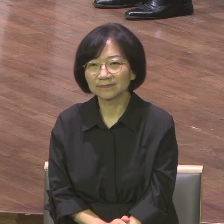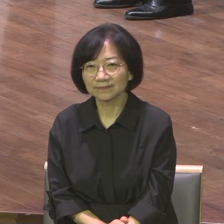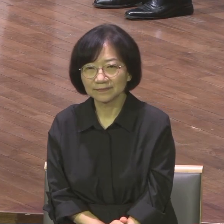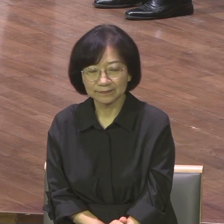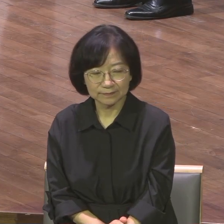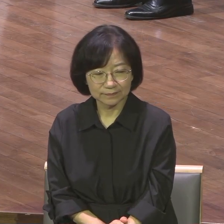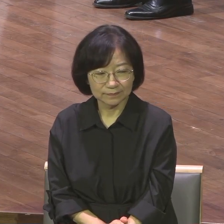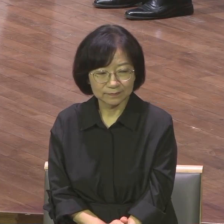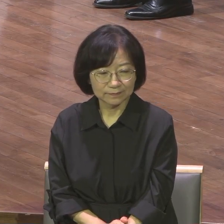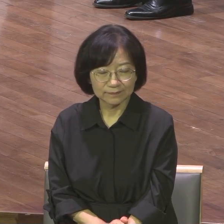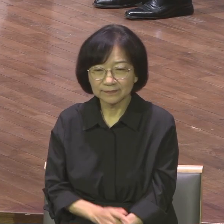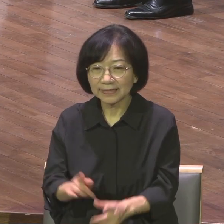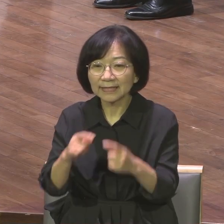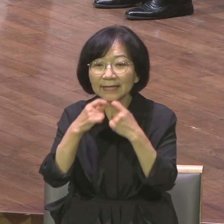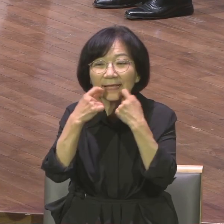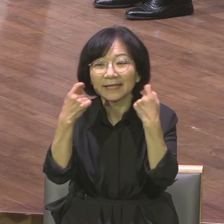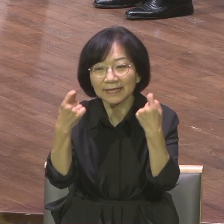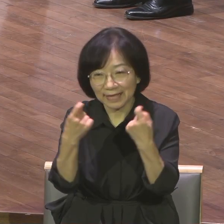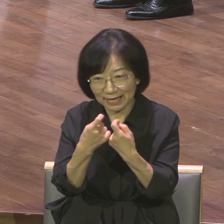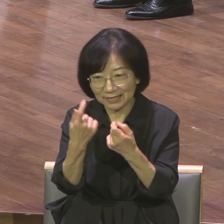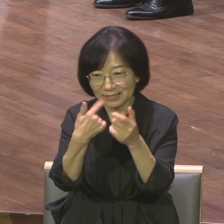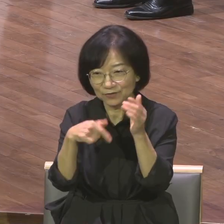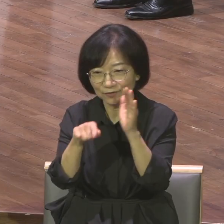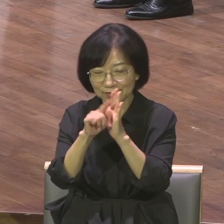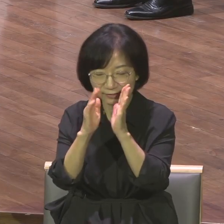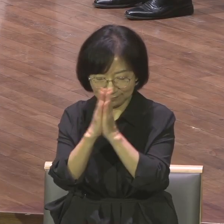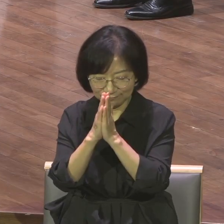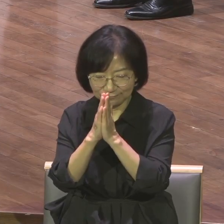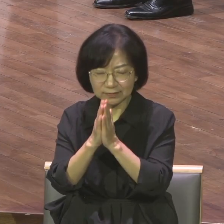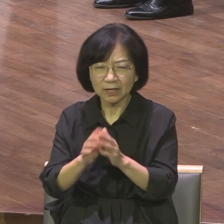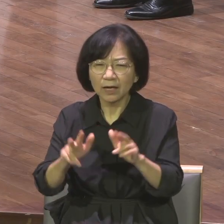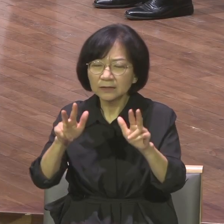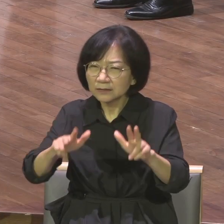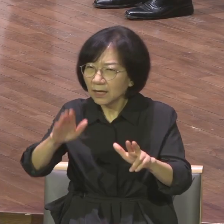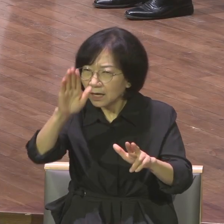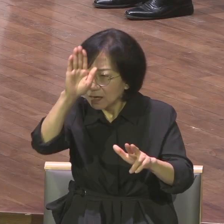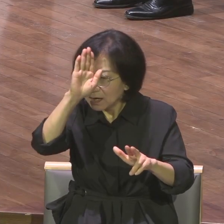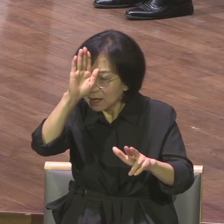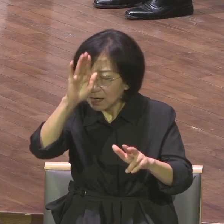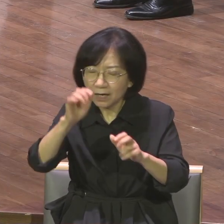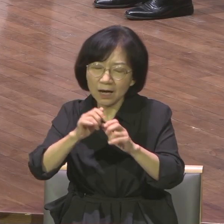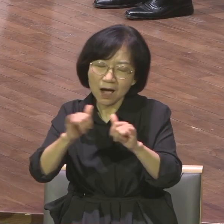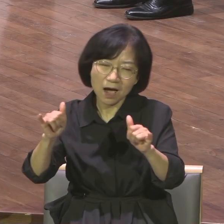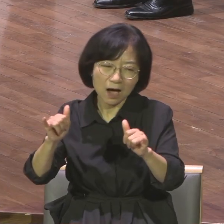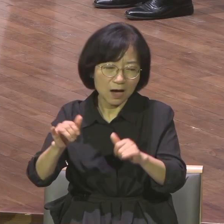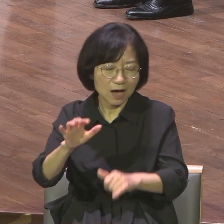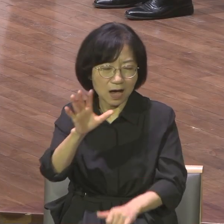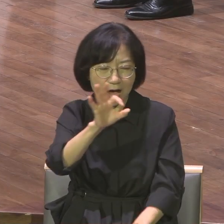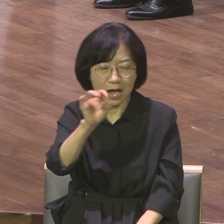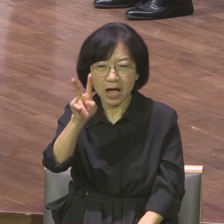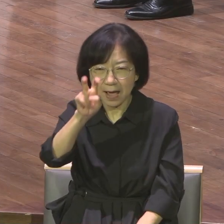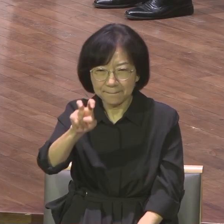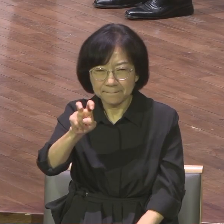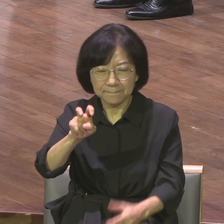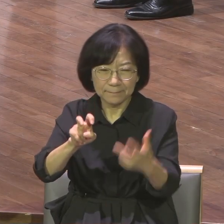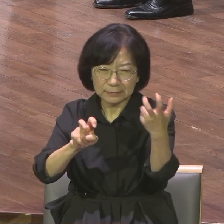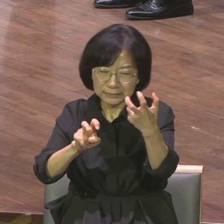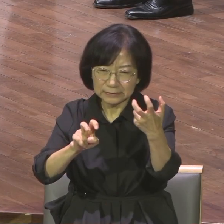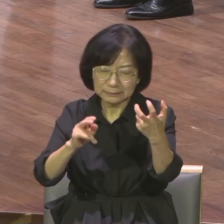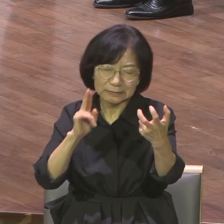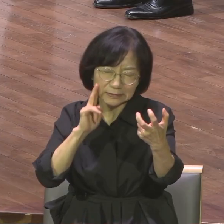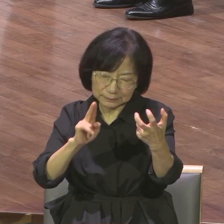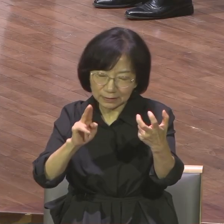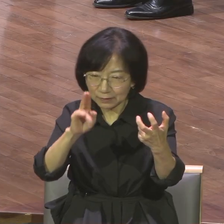우리 성도가 개인을 위해서 기도하겠는데요. 우리 영혼의 환우들이 96명입니다. 암 환자 70명, 중증